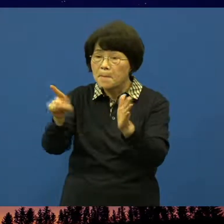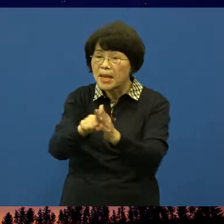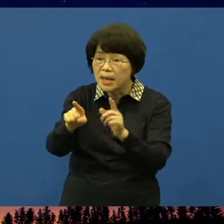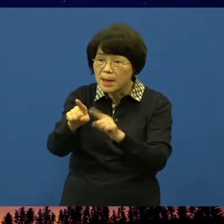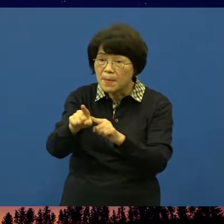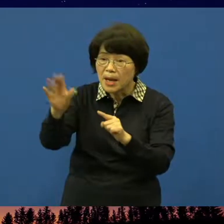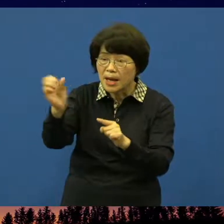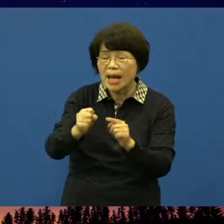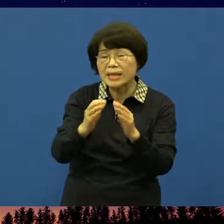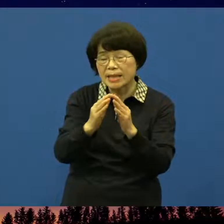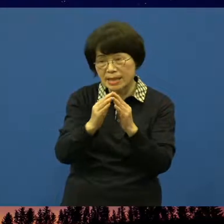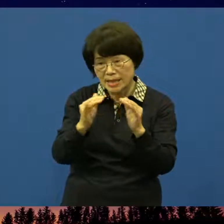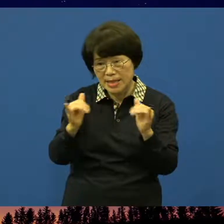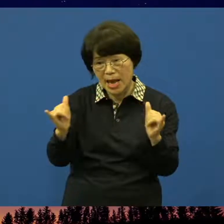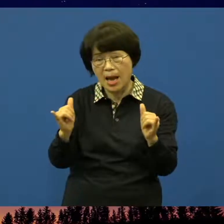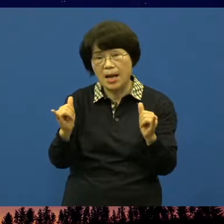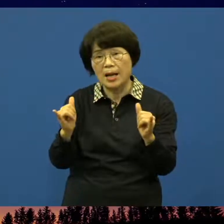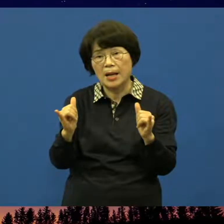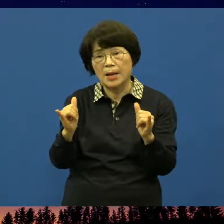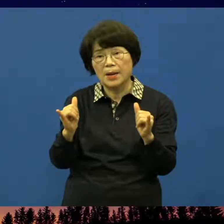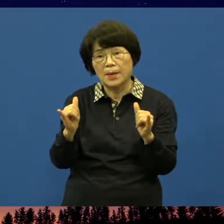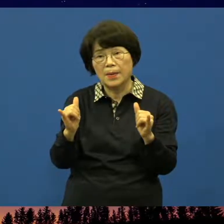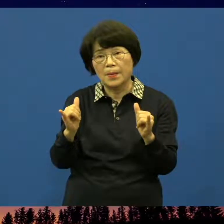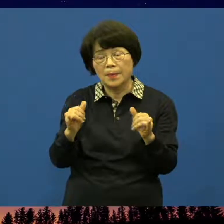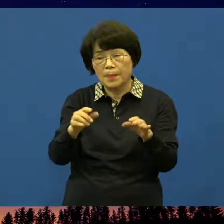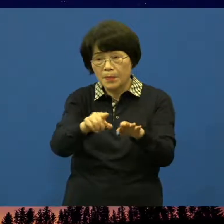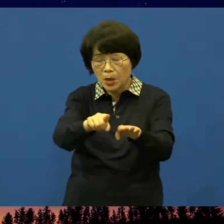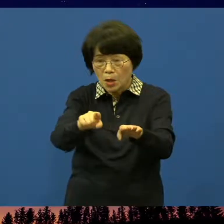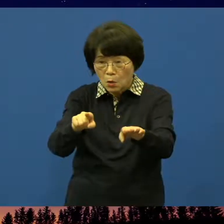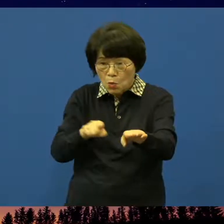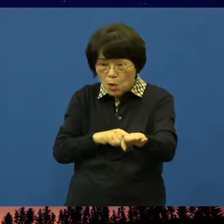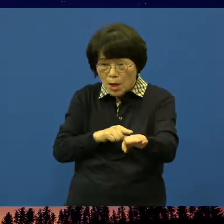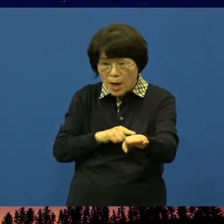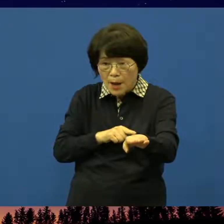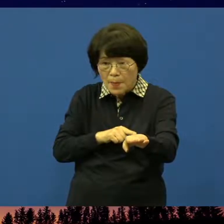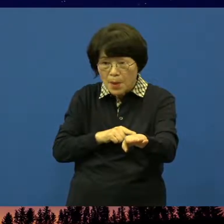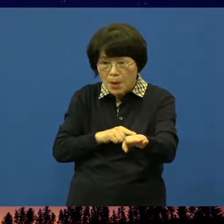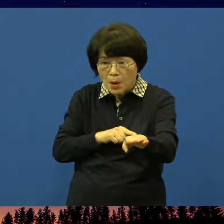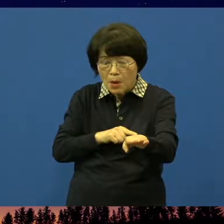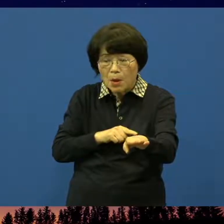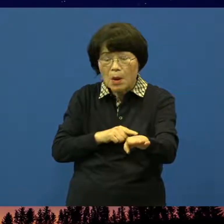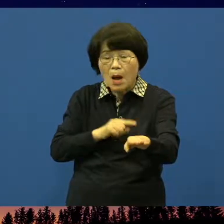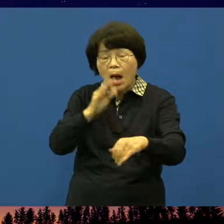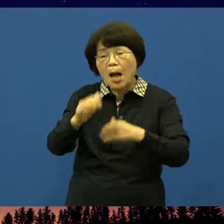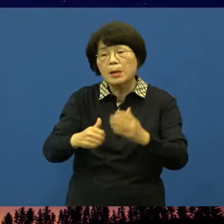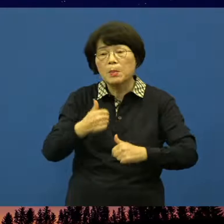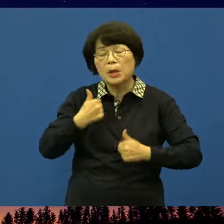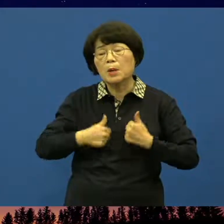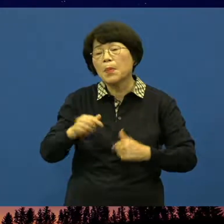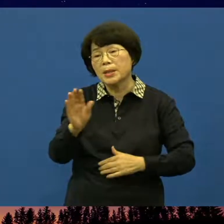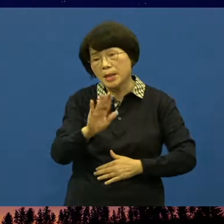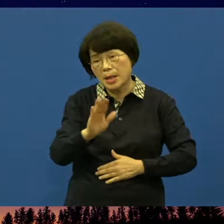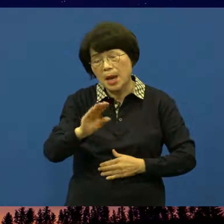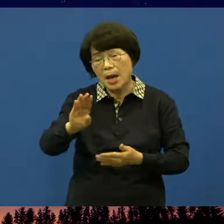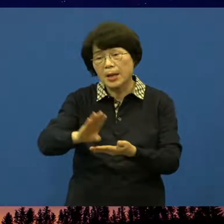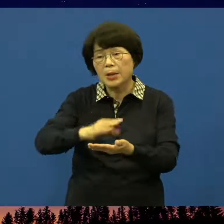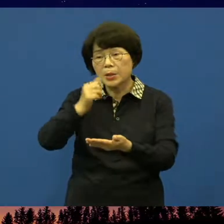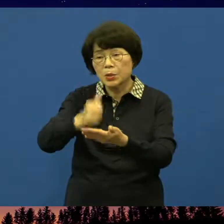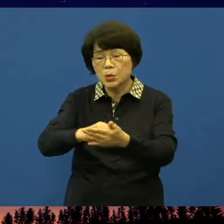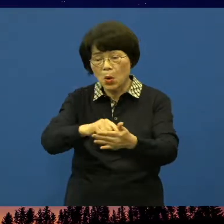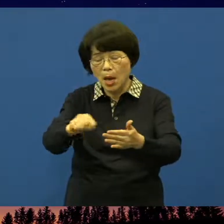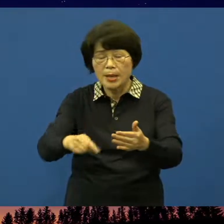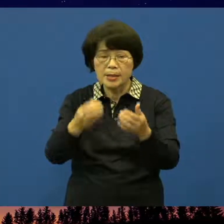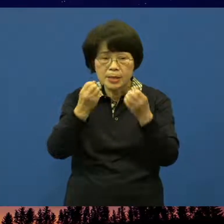가진 자니라. 이제 뒤로 물러가면 내 마음이 그렇게 기뻐하지 아니하실 거라는 거죠. 그리스도 안에서 새로운 삶을